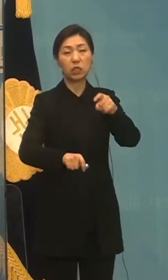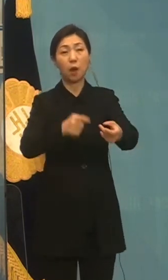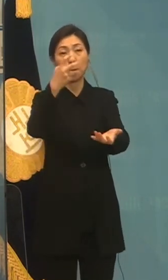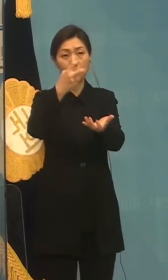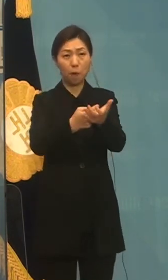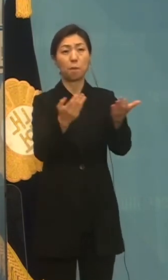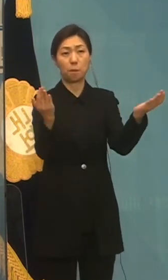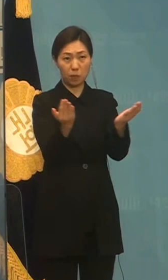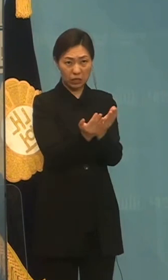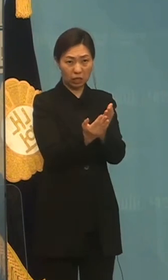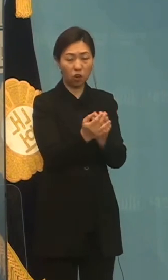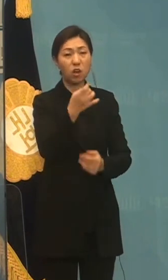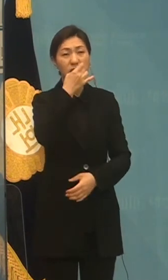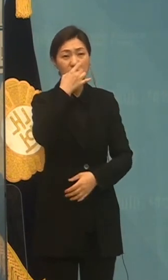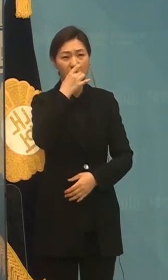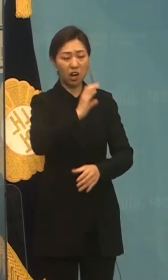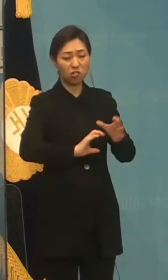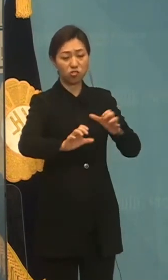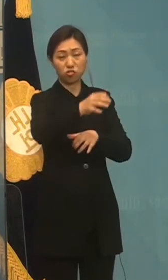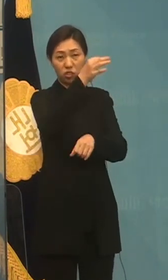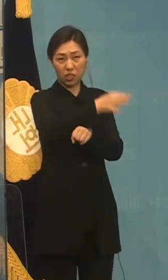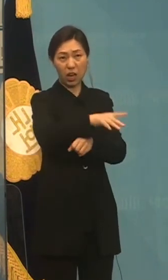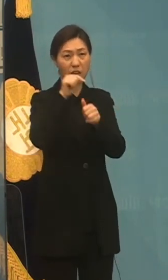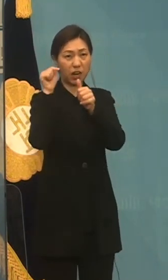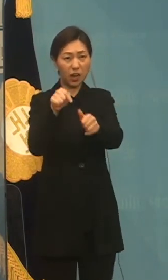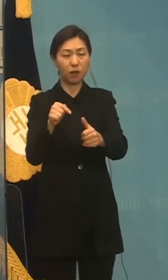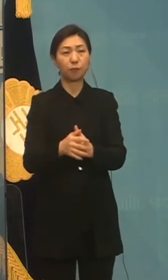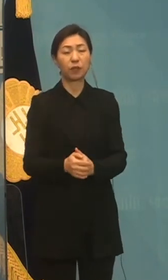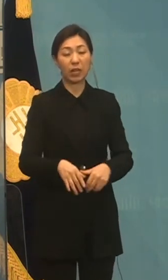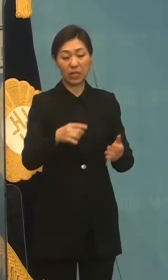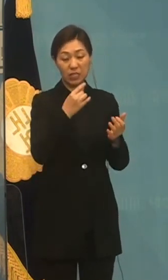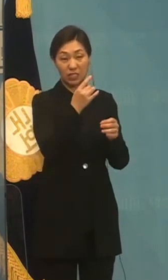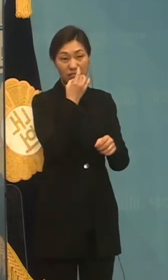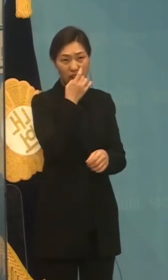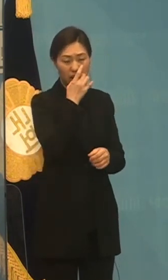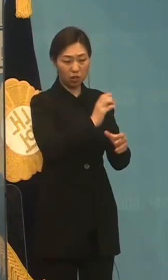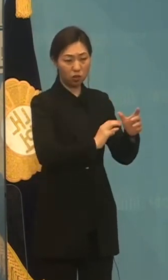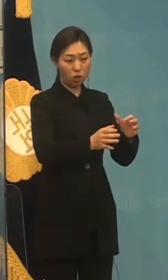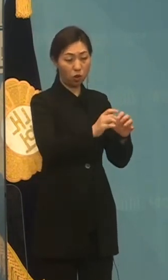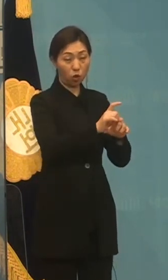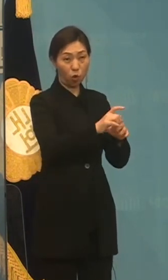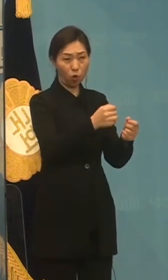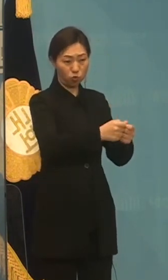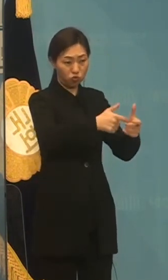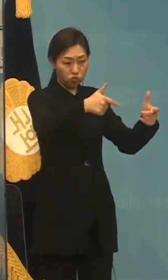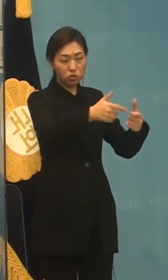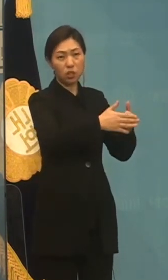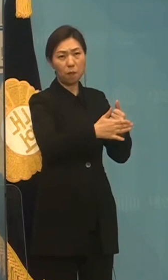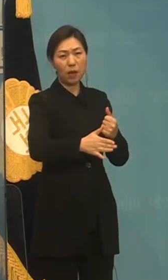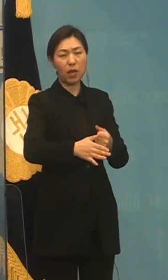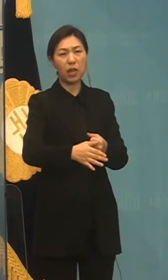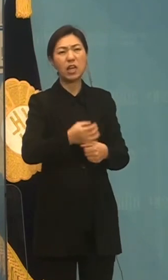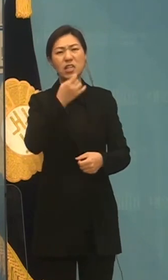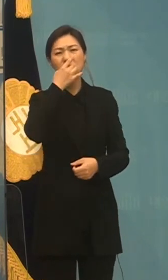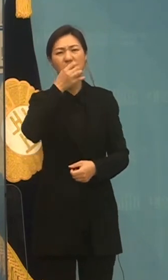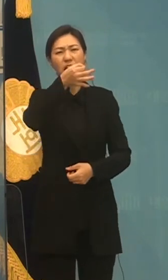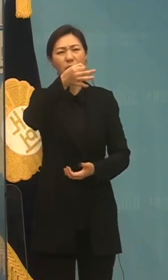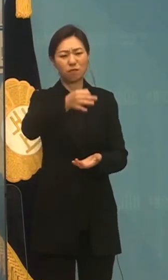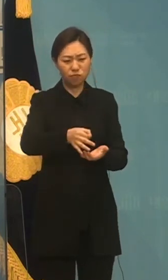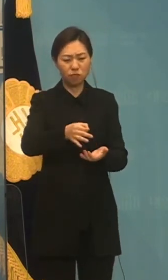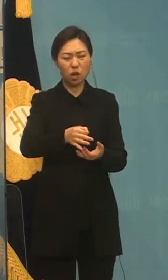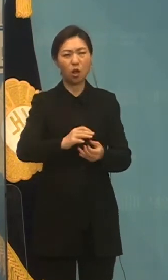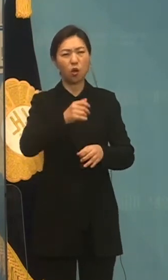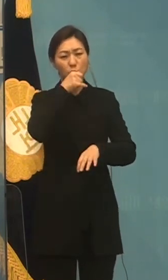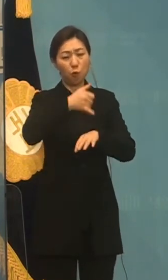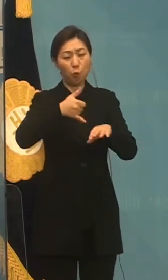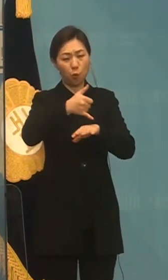시장 정리를 즉각 실시하라. 쌀 생산량 급증에 따른 쌀값 하락이 농민들의 가슴을 울리고 있다. 통계청은 지난